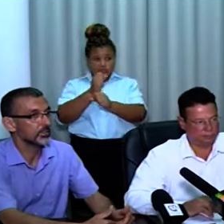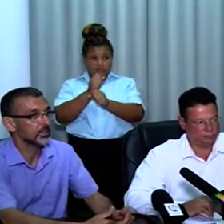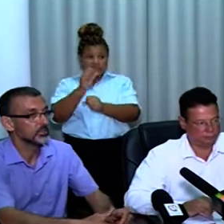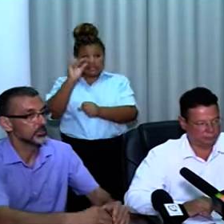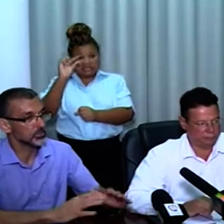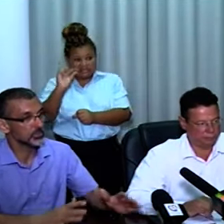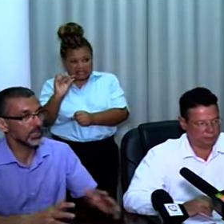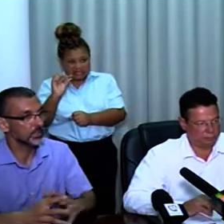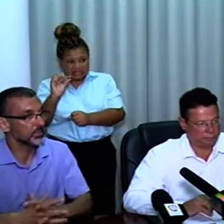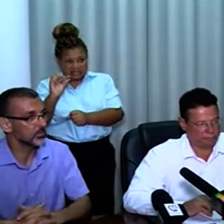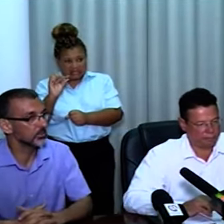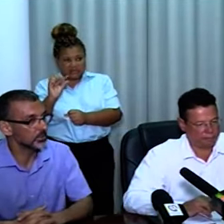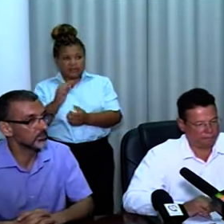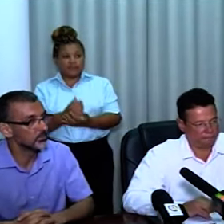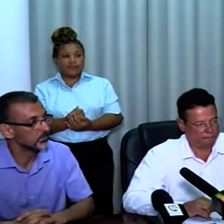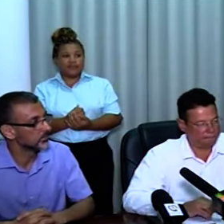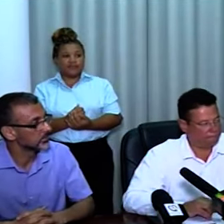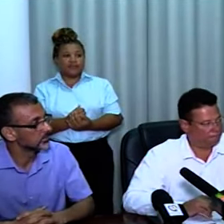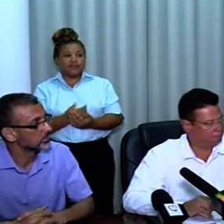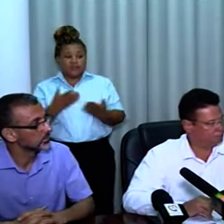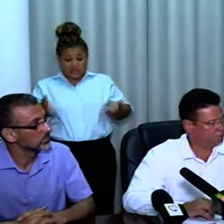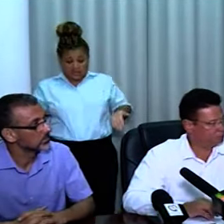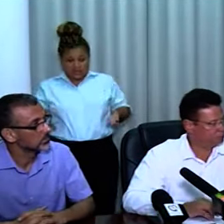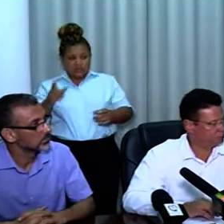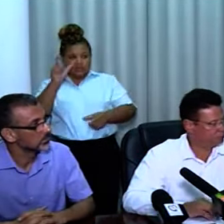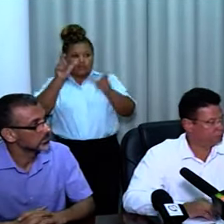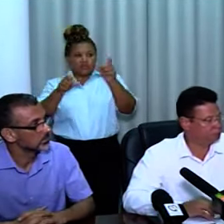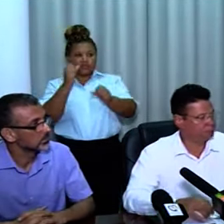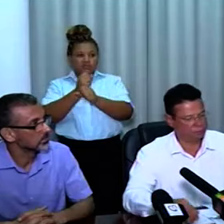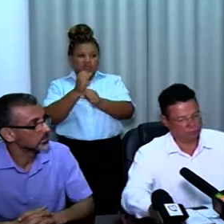aller. So, tout ça, là, est dans nos plans.